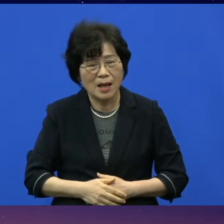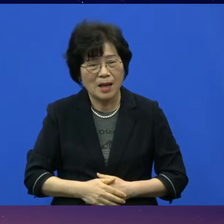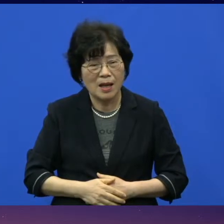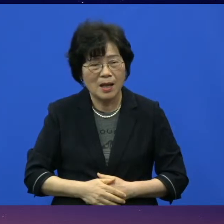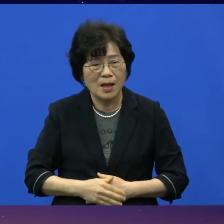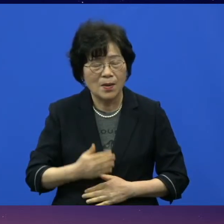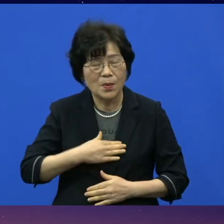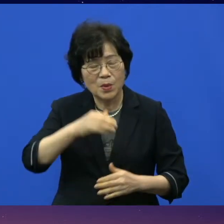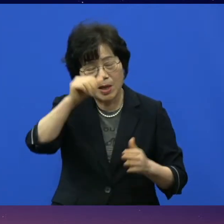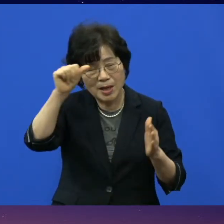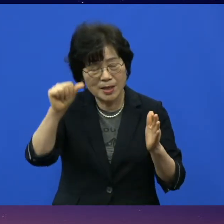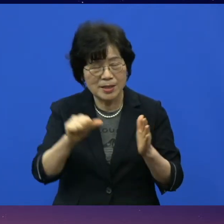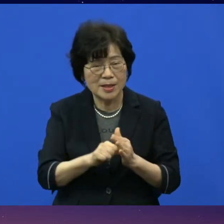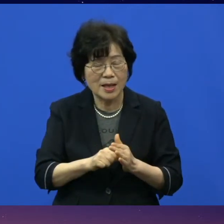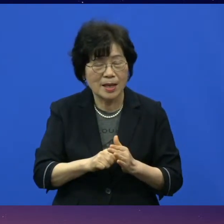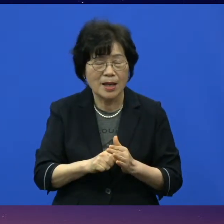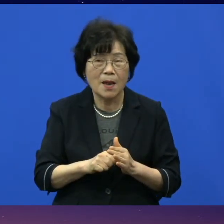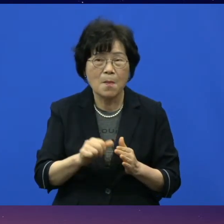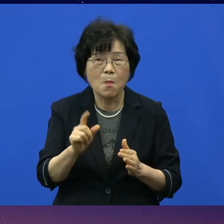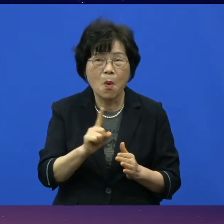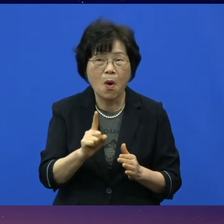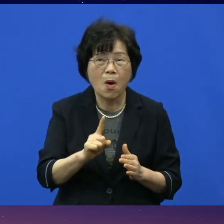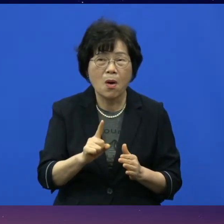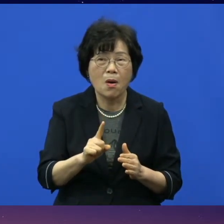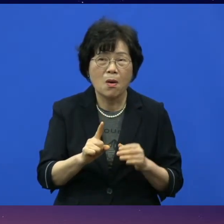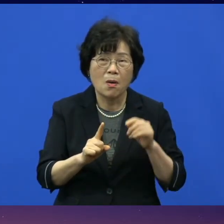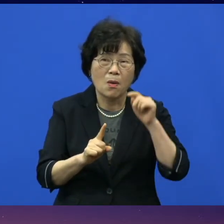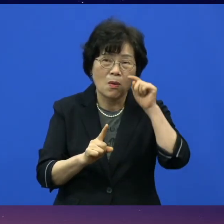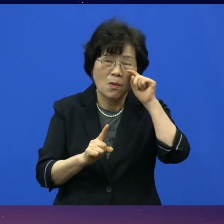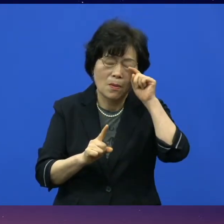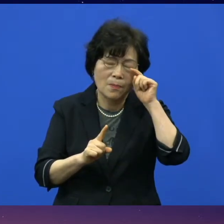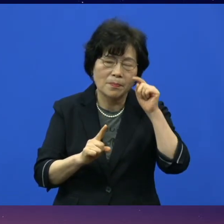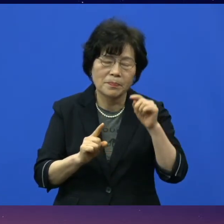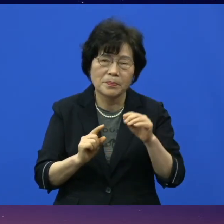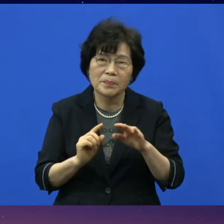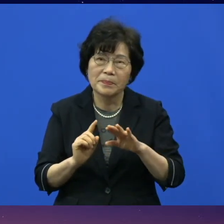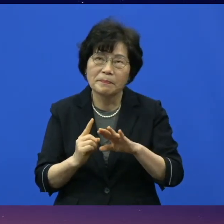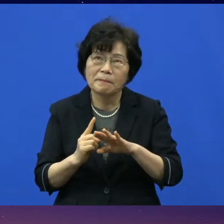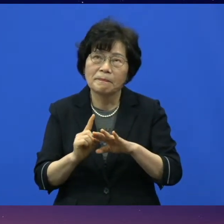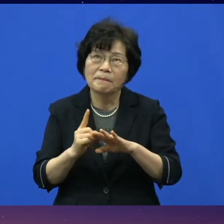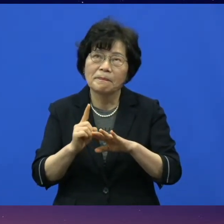우리 인생이 무슨 재미로 살아요, 여러분? 다 올라가는 재미로 살아요.